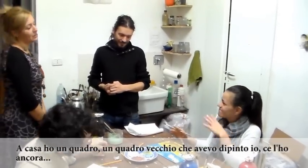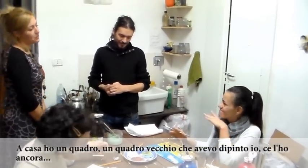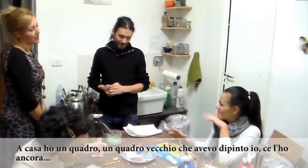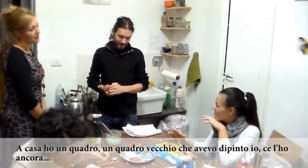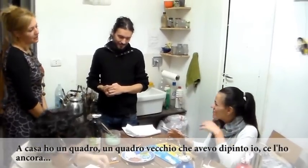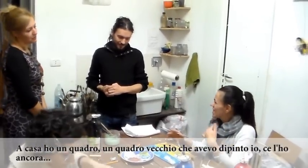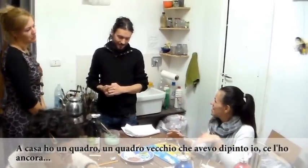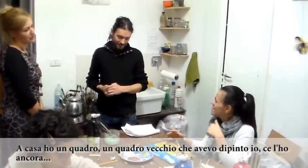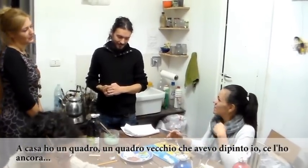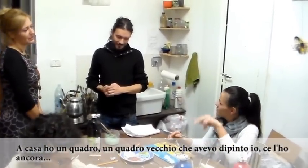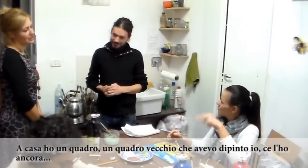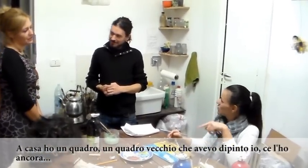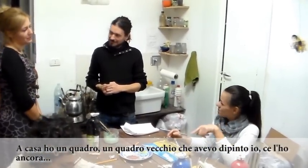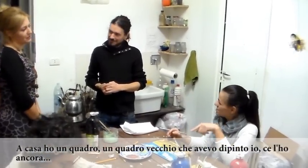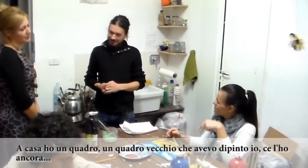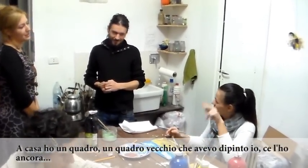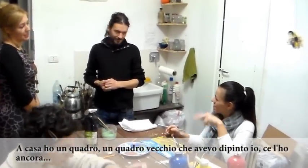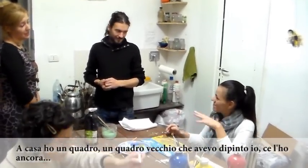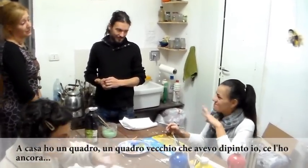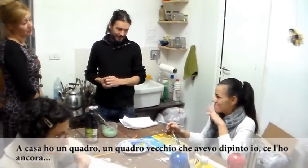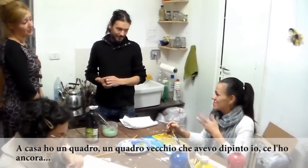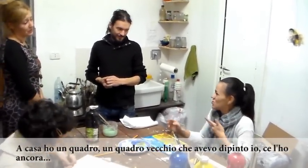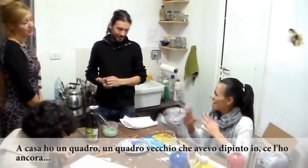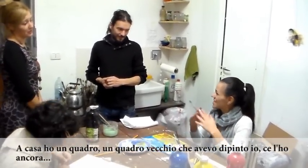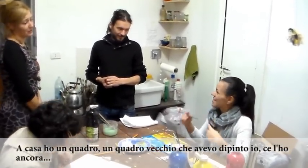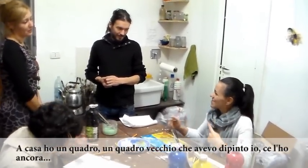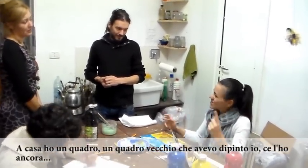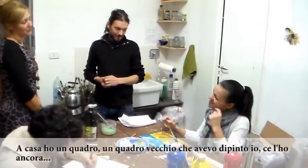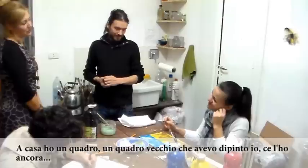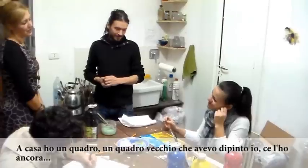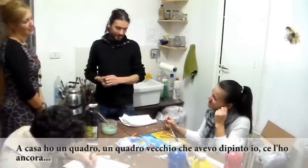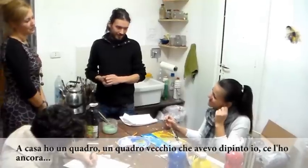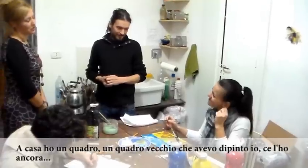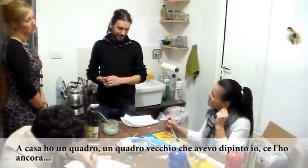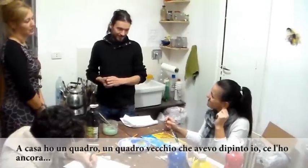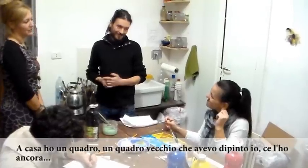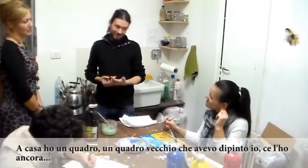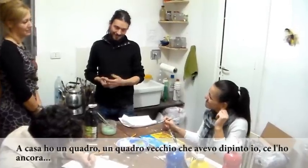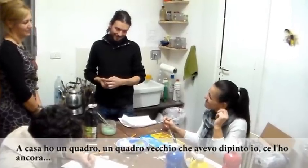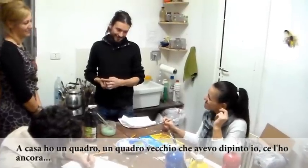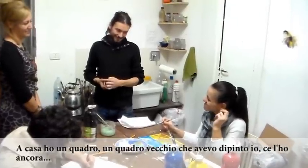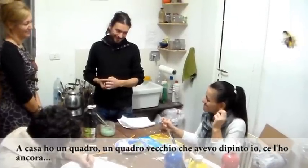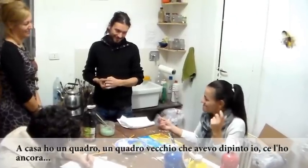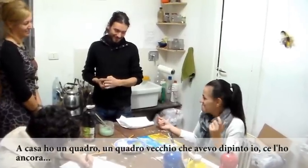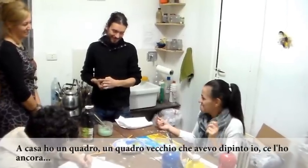A casa ho un quadro vecchio che avevo dipinto io, ce l'ho a casa, ce l'ho ancora.